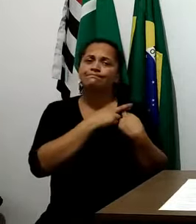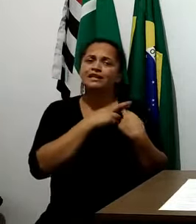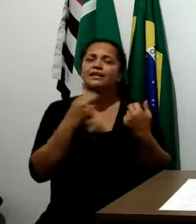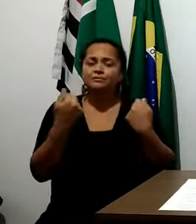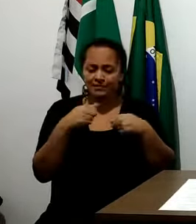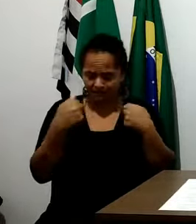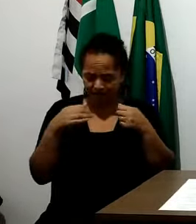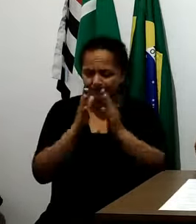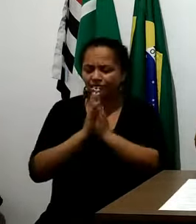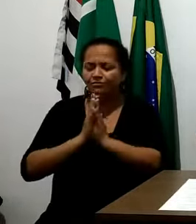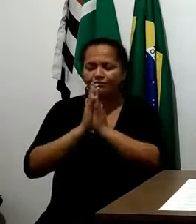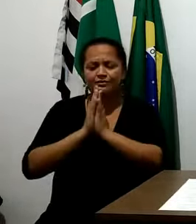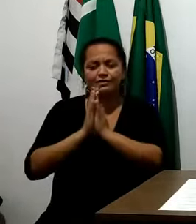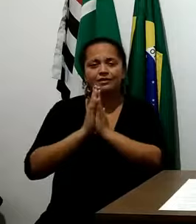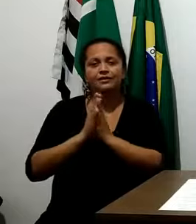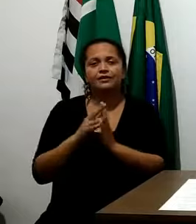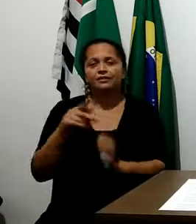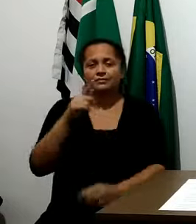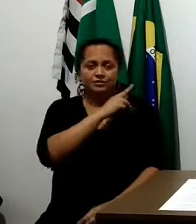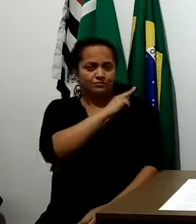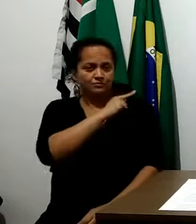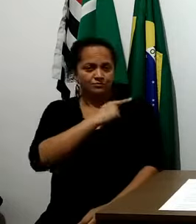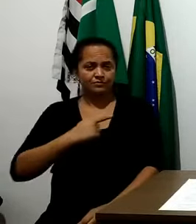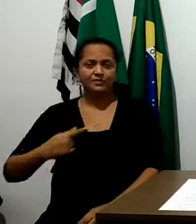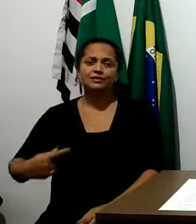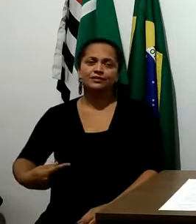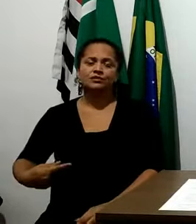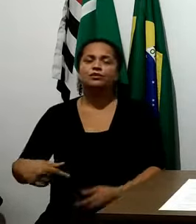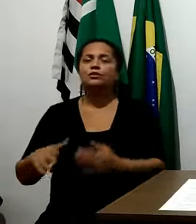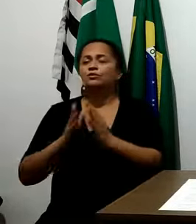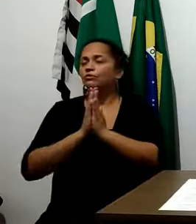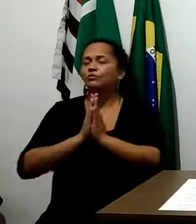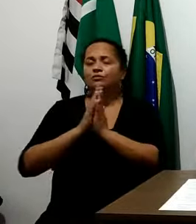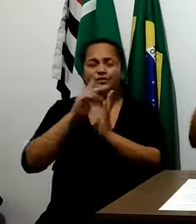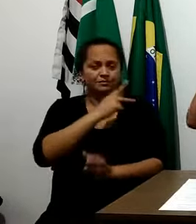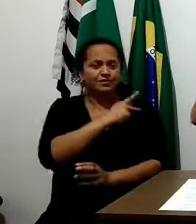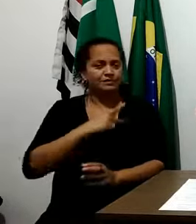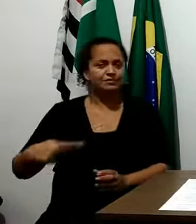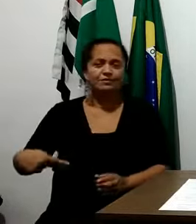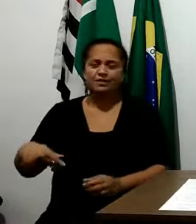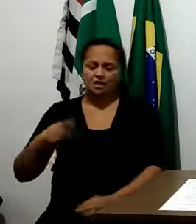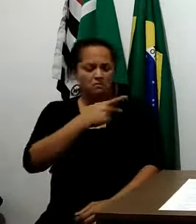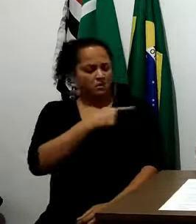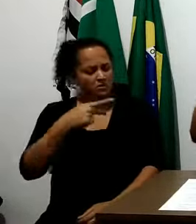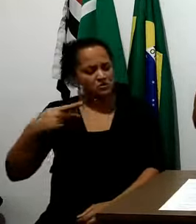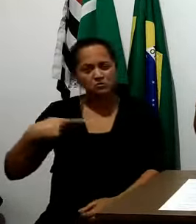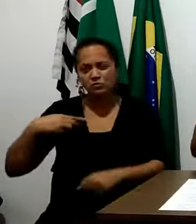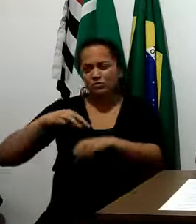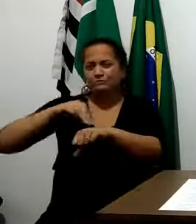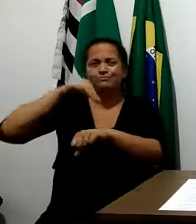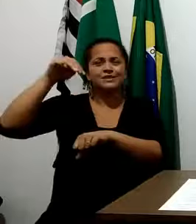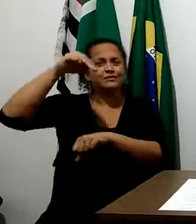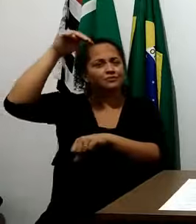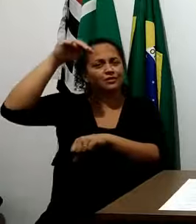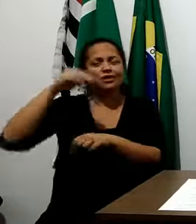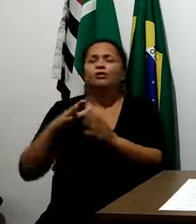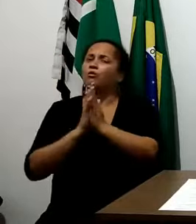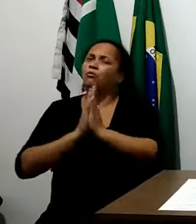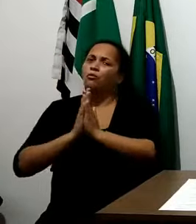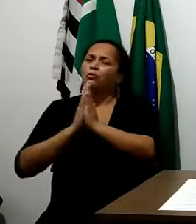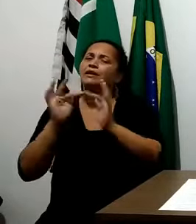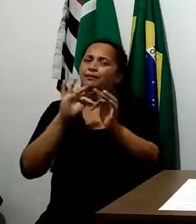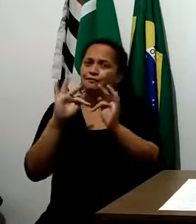nossos governadores, orar pelas pessoas que têm autoridade sobre nós, pelos nossos pastores, missionários, orar pelos nossos familiares